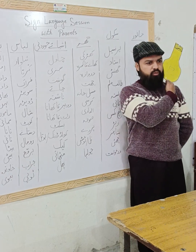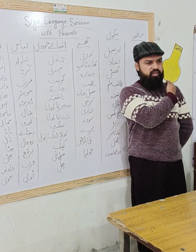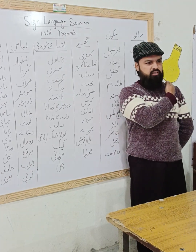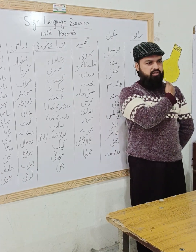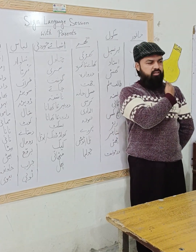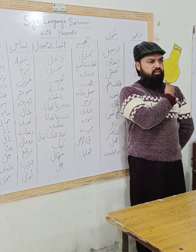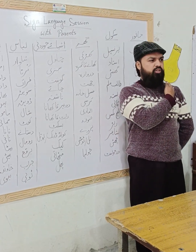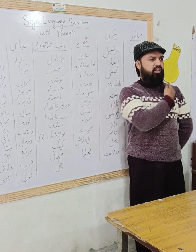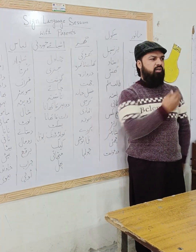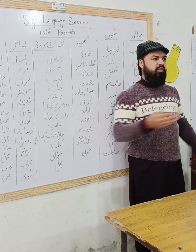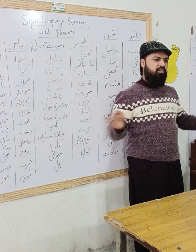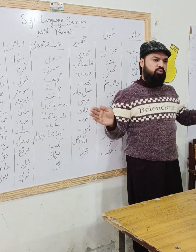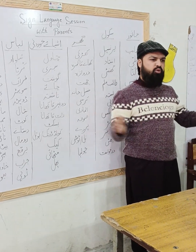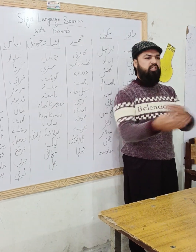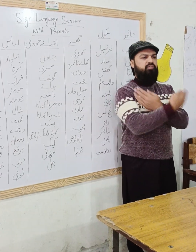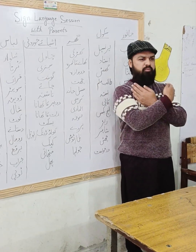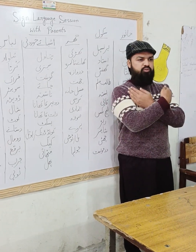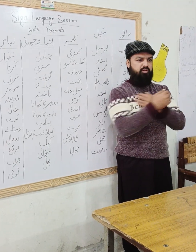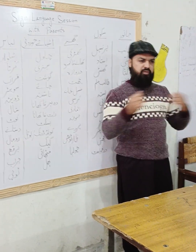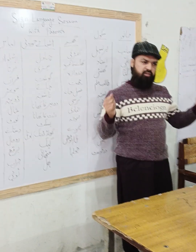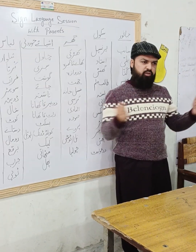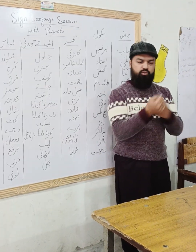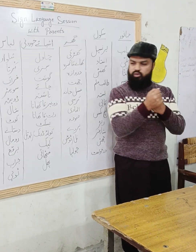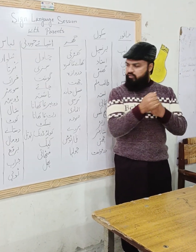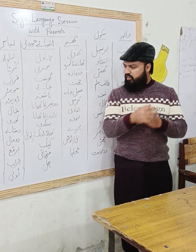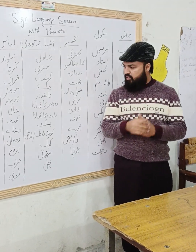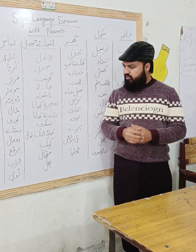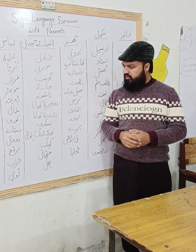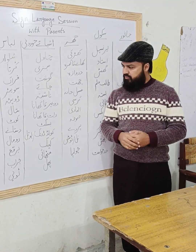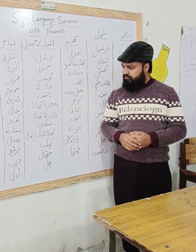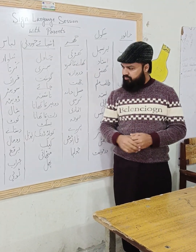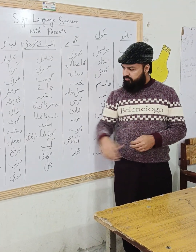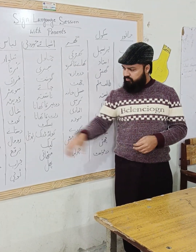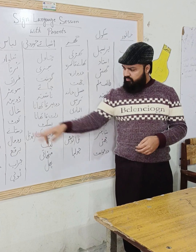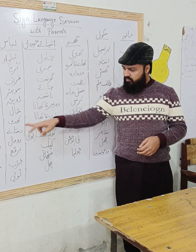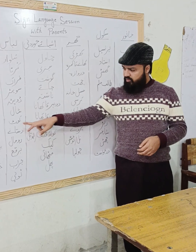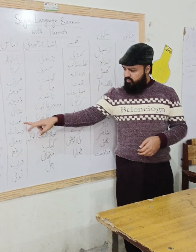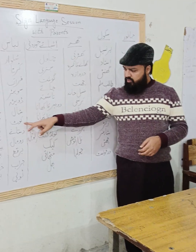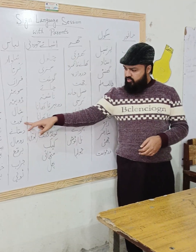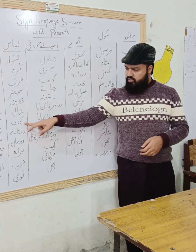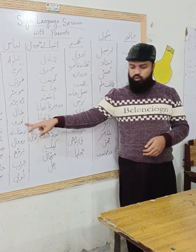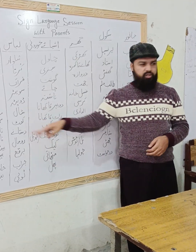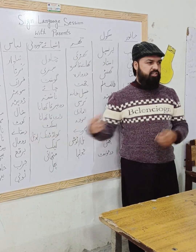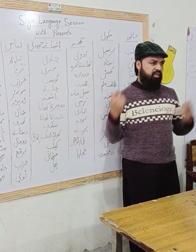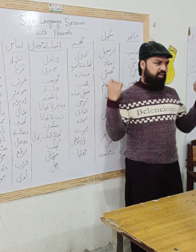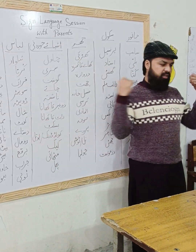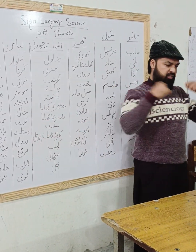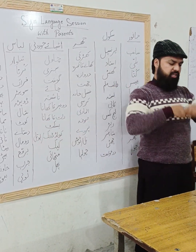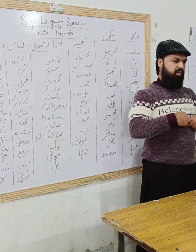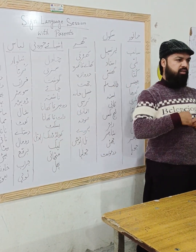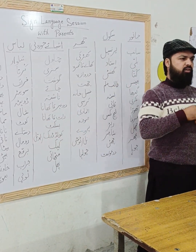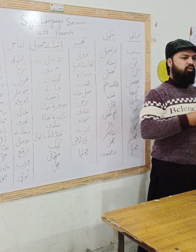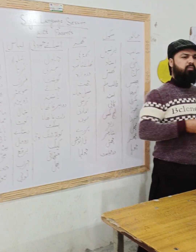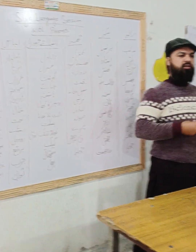क्योंकि वो शाल भी इनके दोनों तरफ से हम उसको कवर कर देते हैं। इस तरह कोट का इशारा ये और बटन बंद